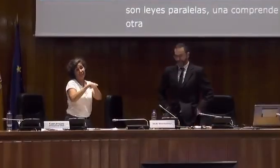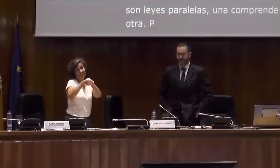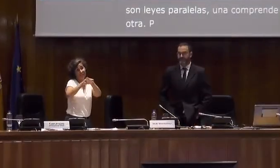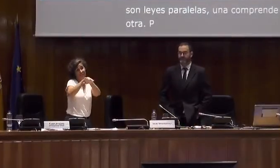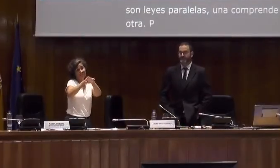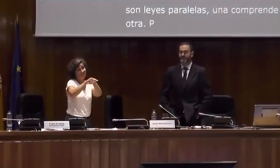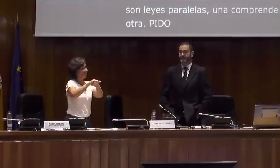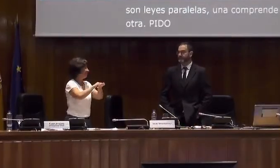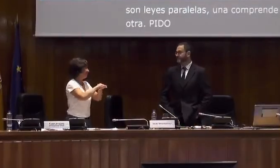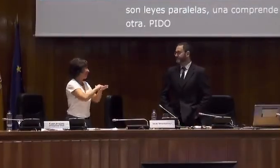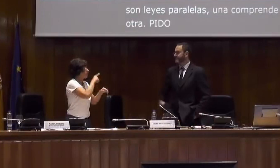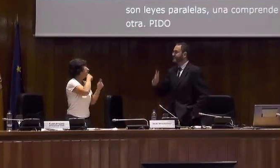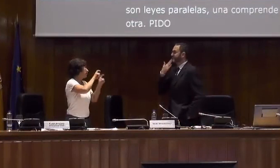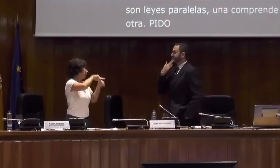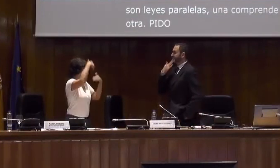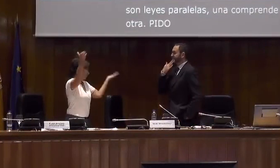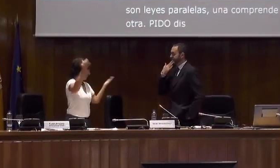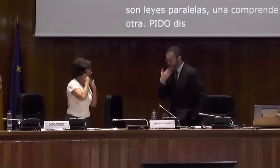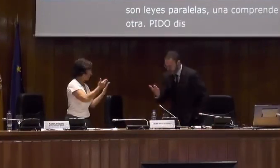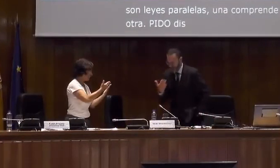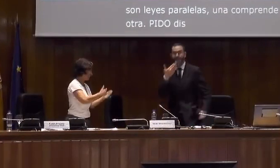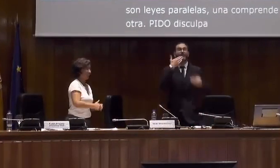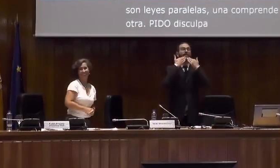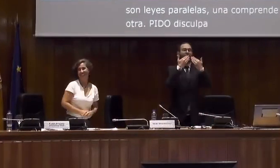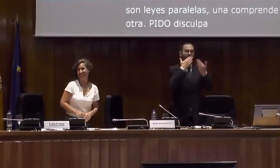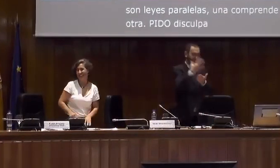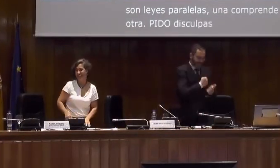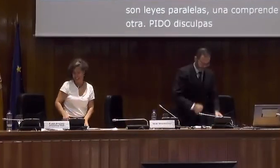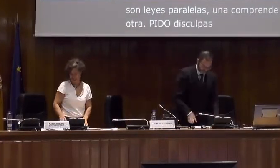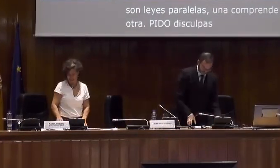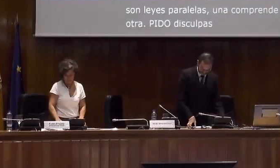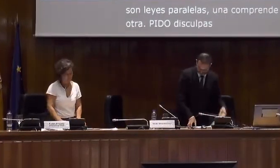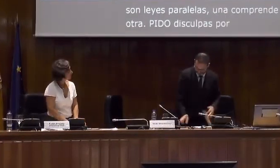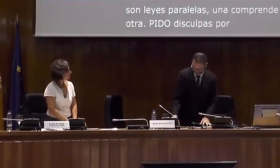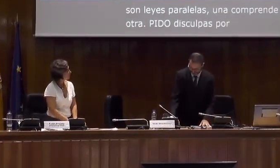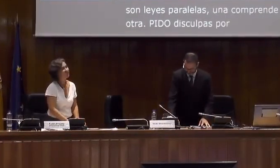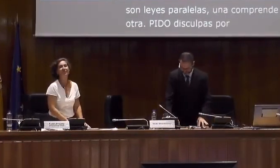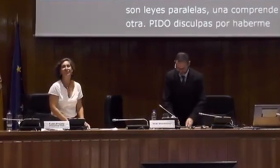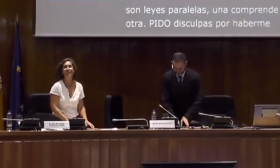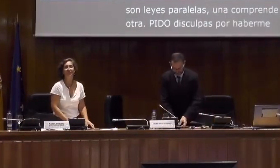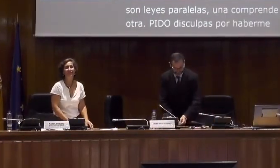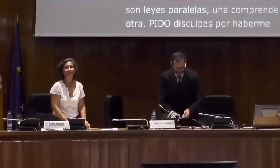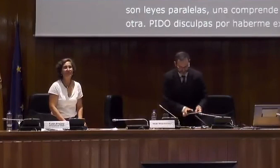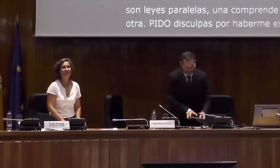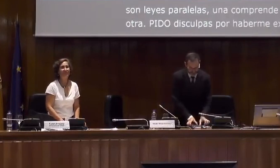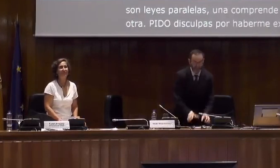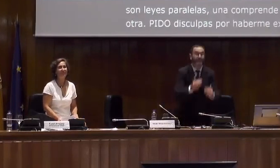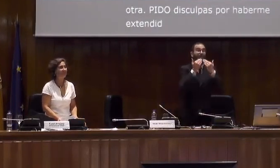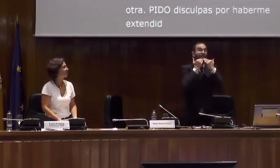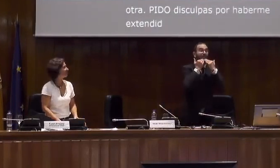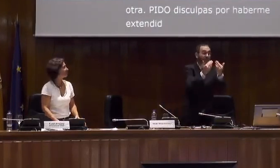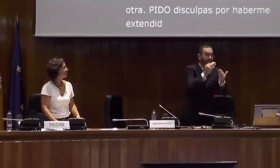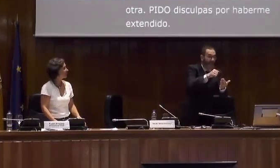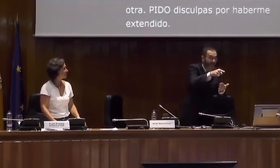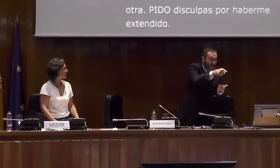Perdonar porque fruto de esto no va a ser posible que podáis hacer preguntas, si acaso después fuera lo